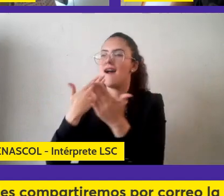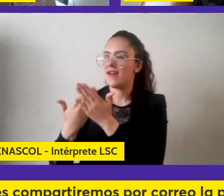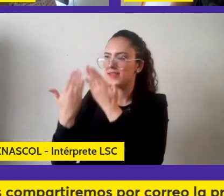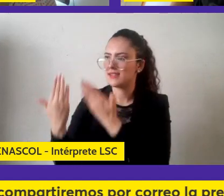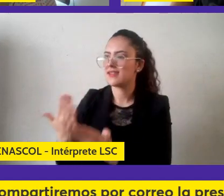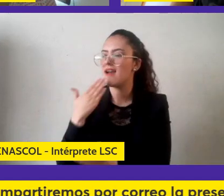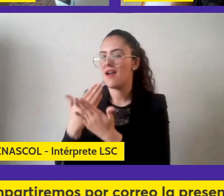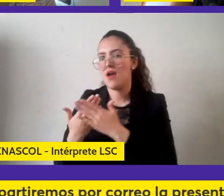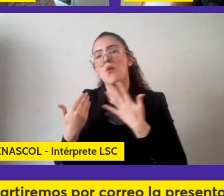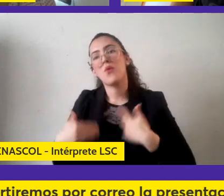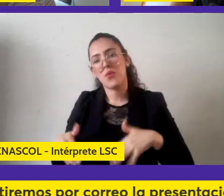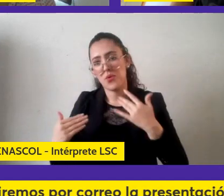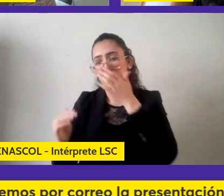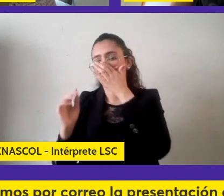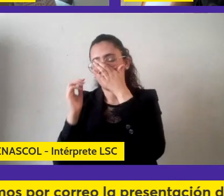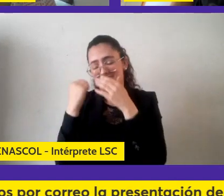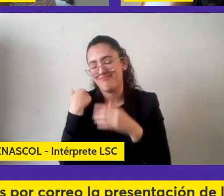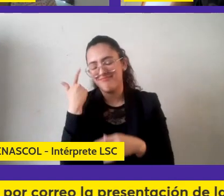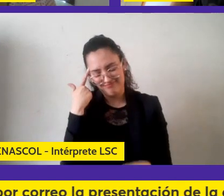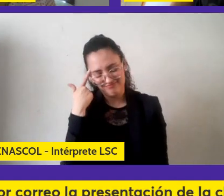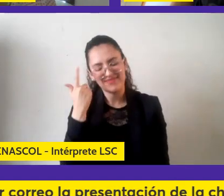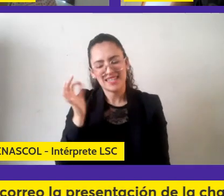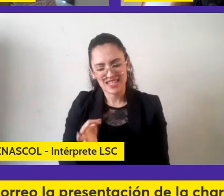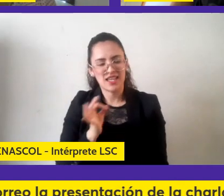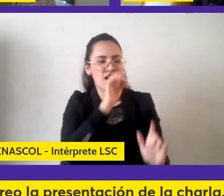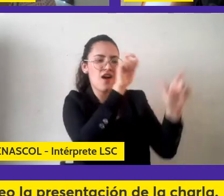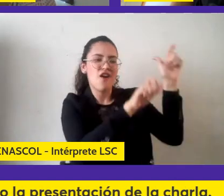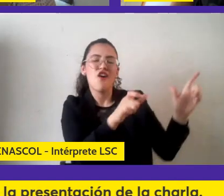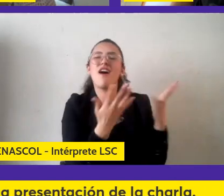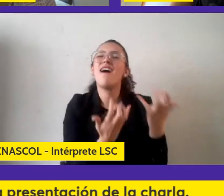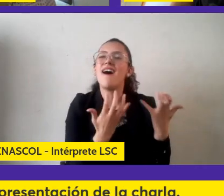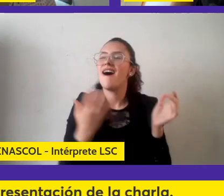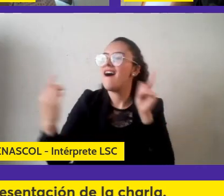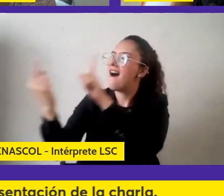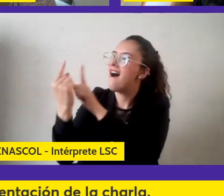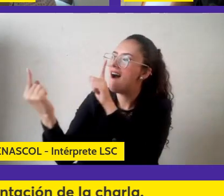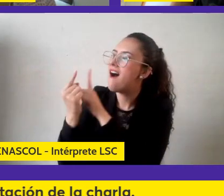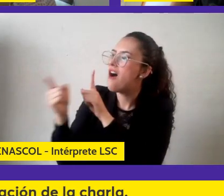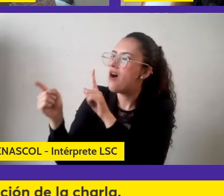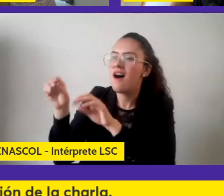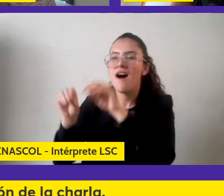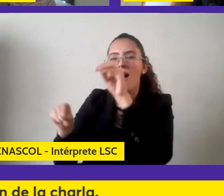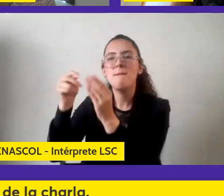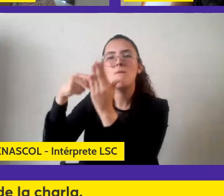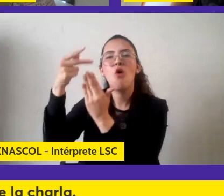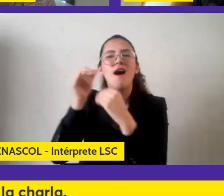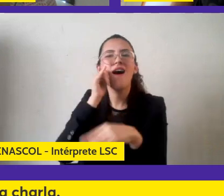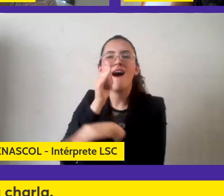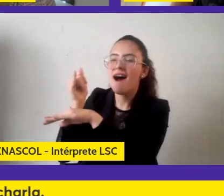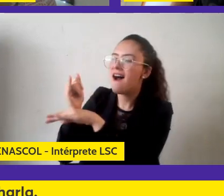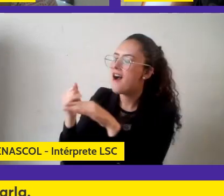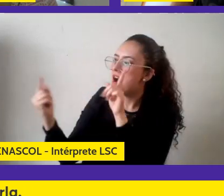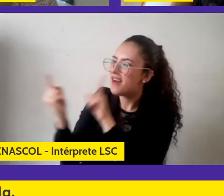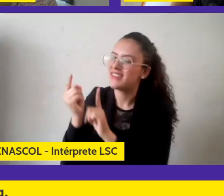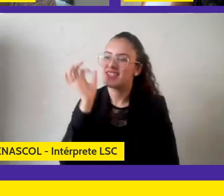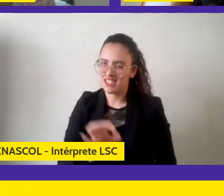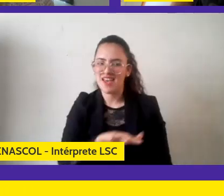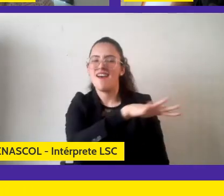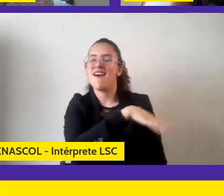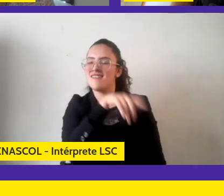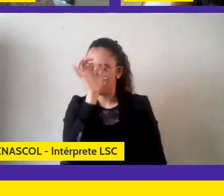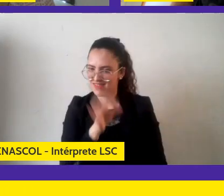muy valioso sentarse a hablar contigo específicamente de su proyecto y seguramente es algo que tú haces en justamente en esos mercados